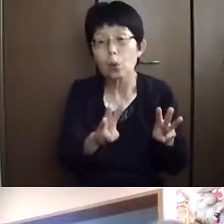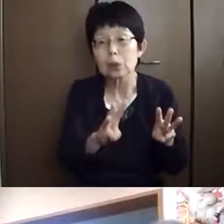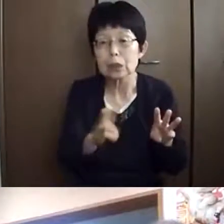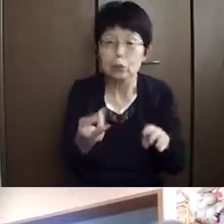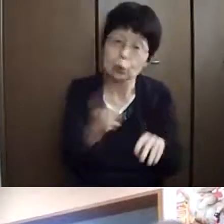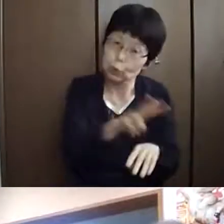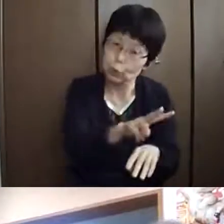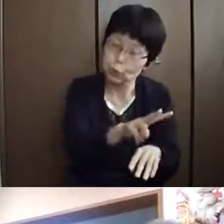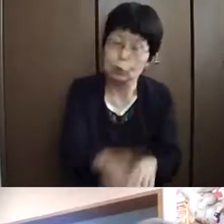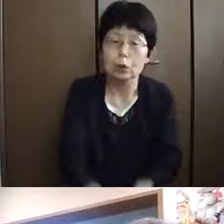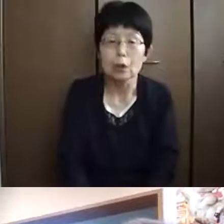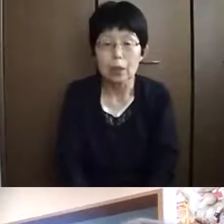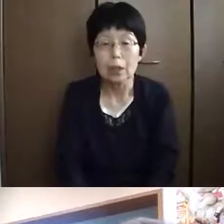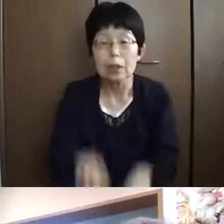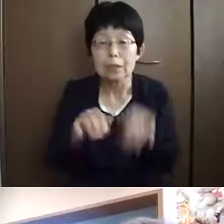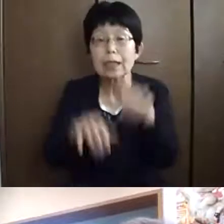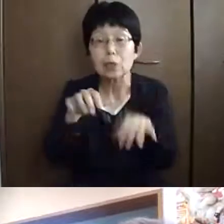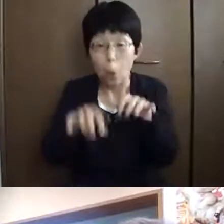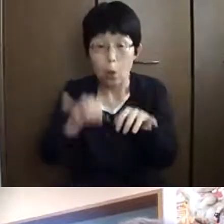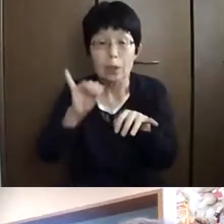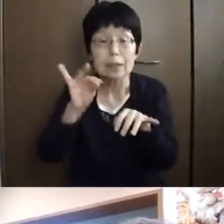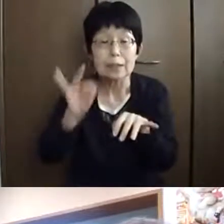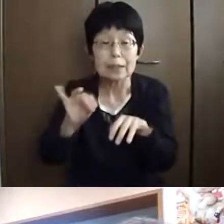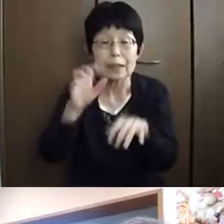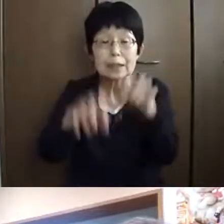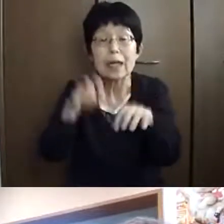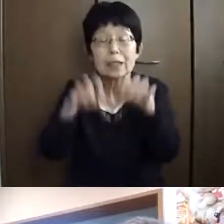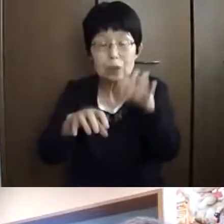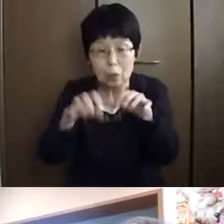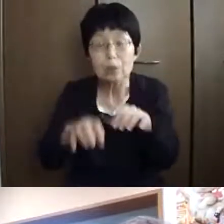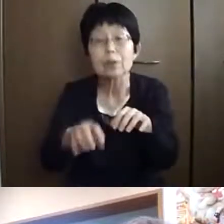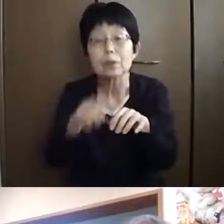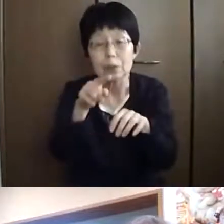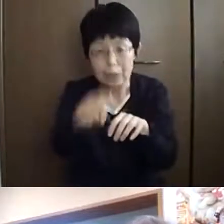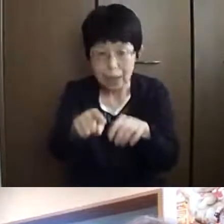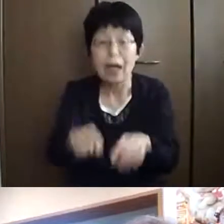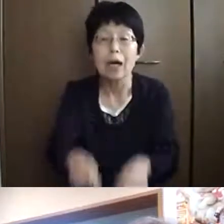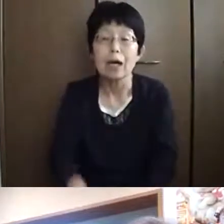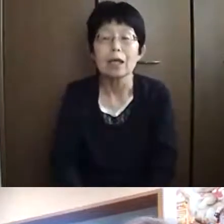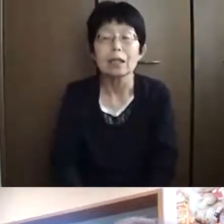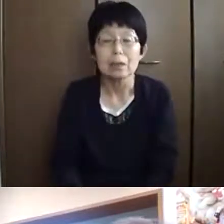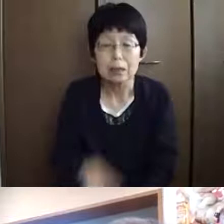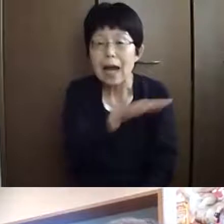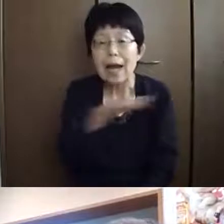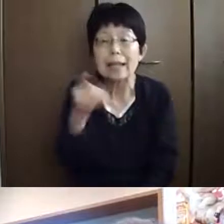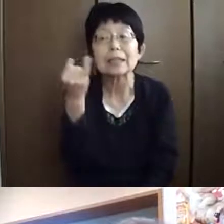チャットに出たら、私が読み上げる形 で、ね、それでもいいね。はいはい、 私が言ったの